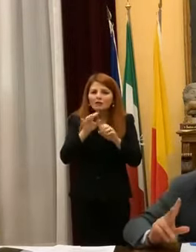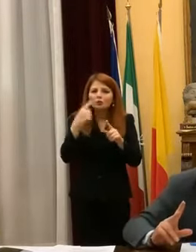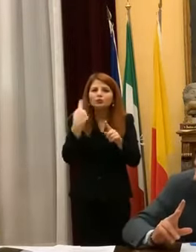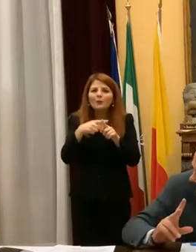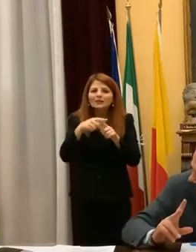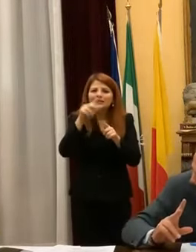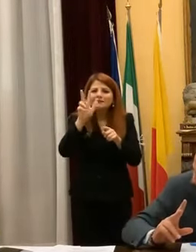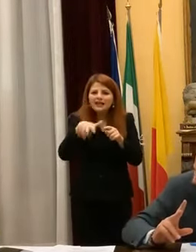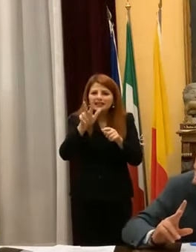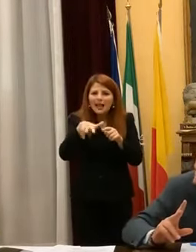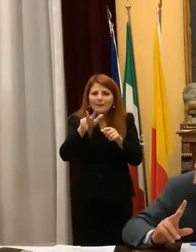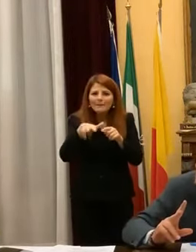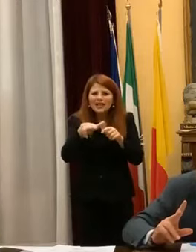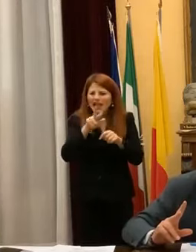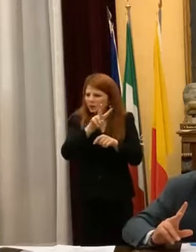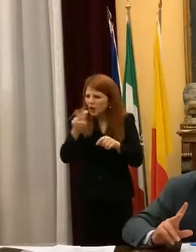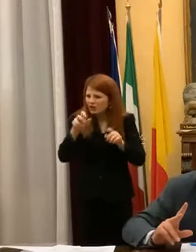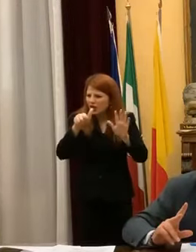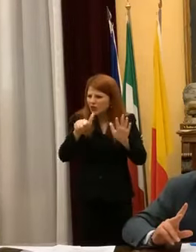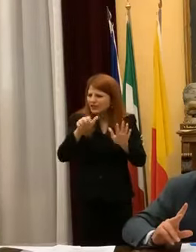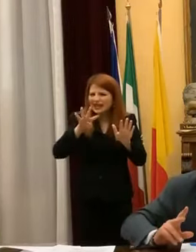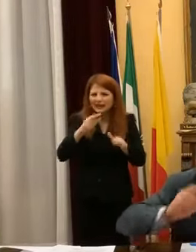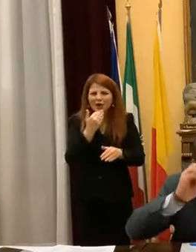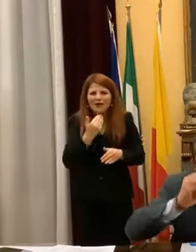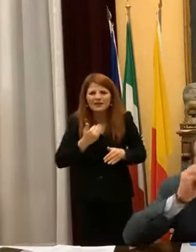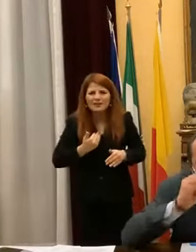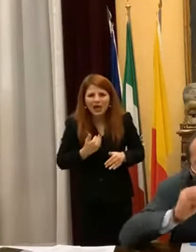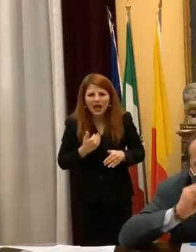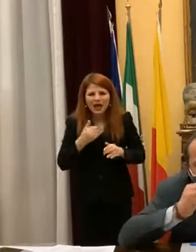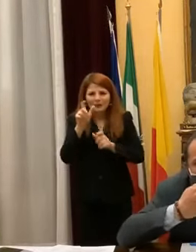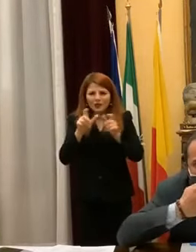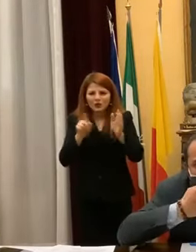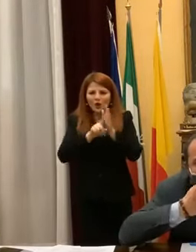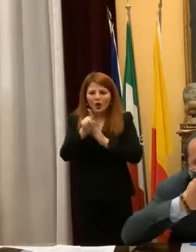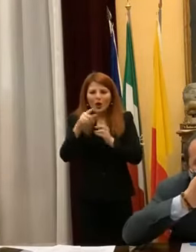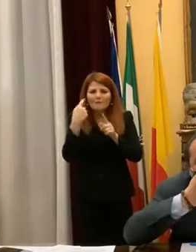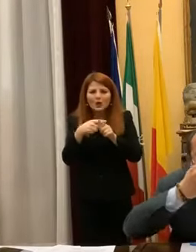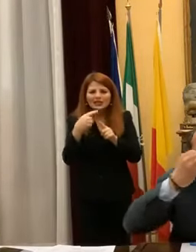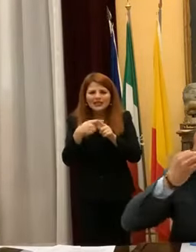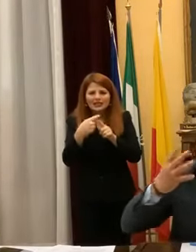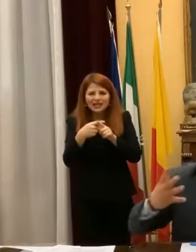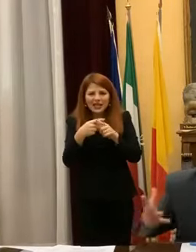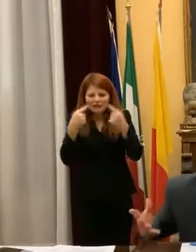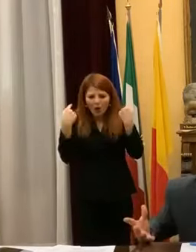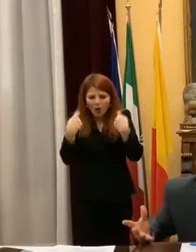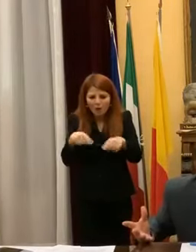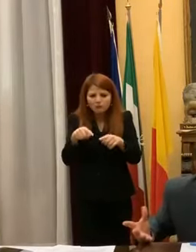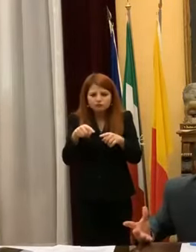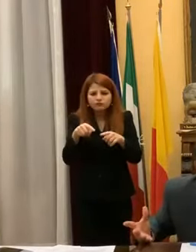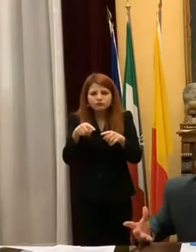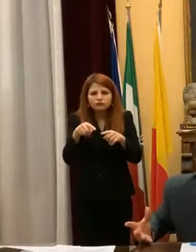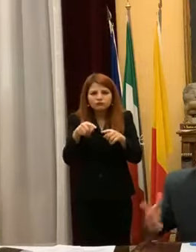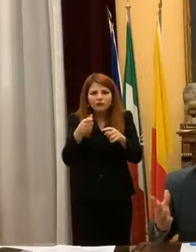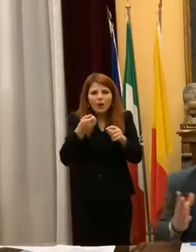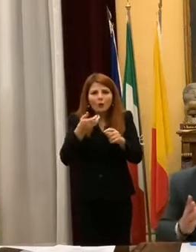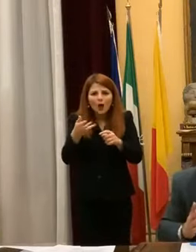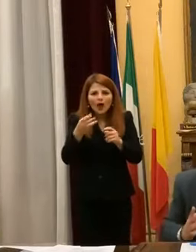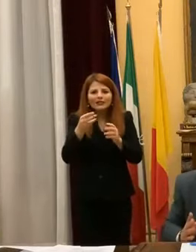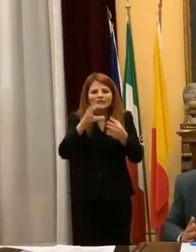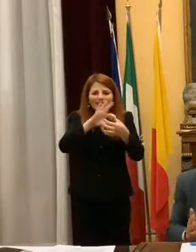3.269 se non ricordo male. Ma vi rendete conto in che mani di criminali eravamo a Messina? E io